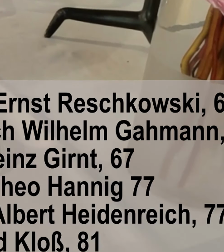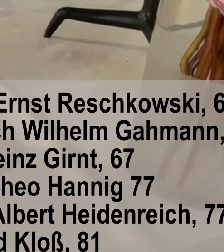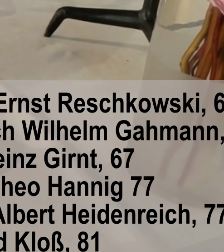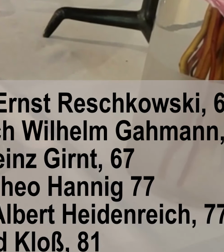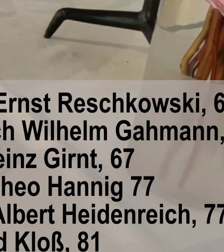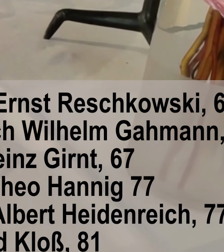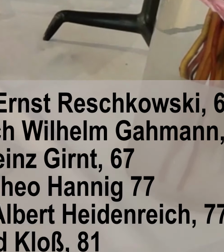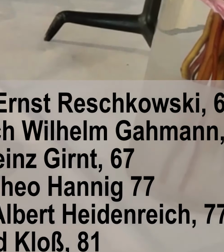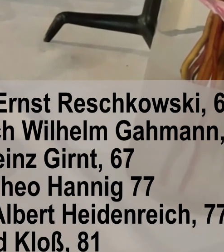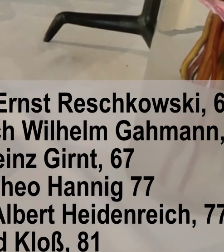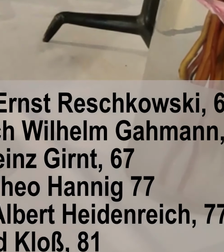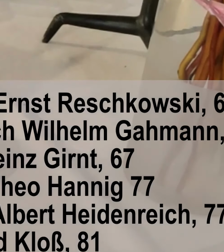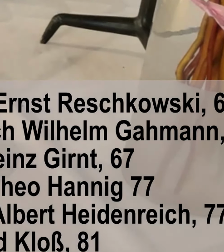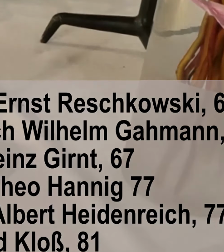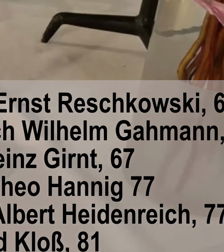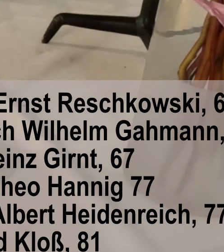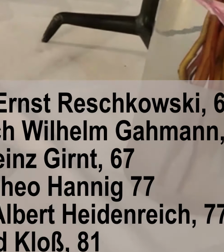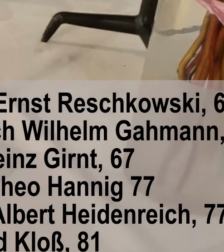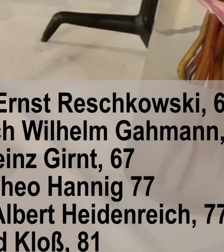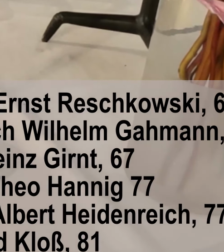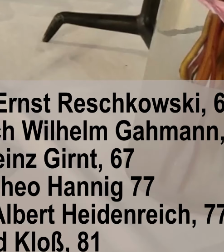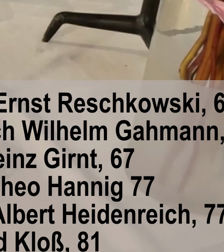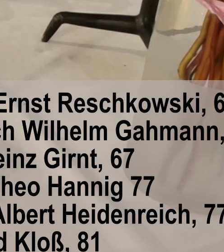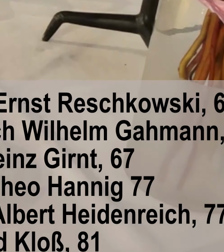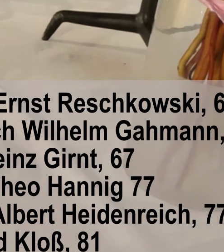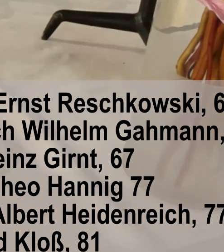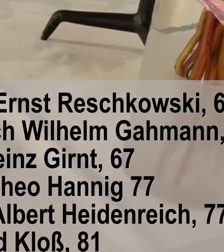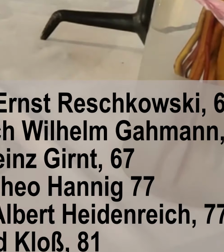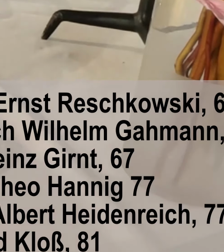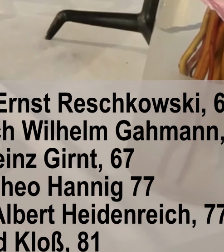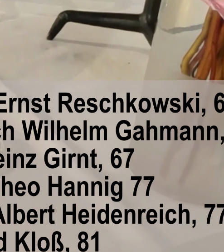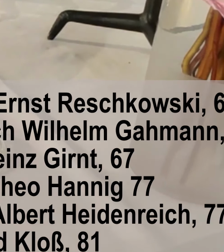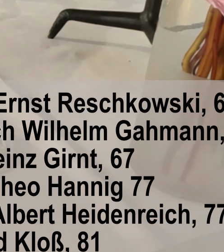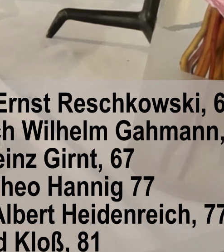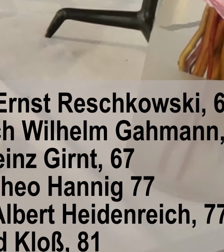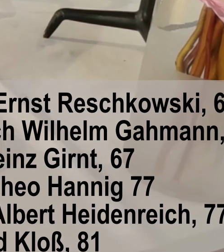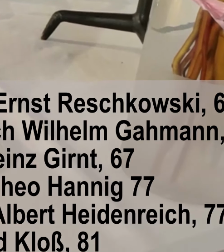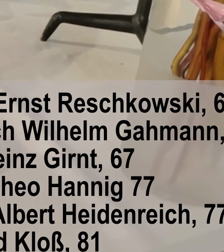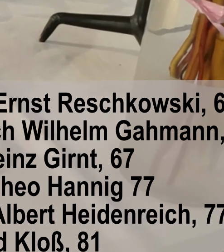Hans Theo Hanning, 77 Jahre.